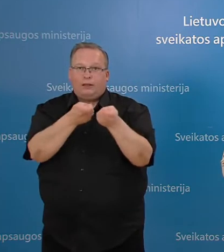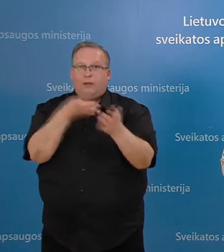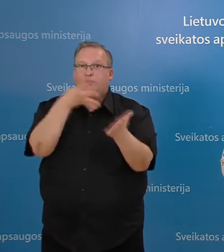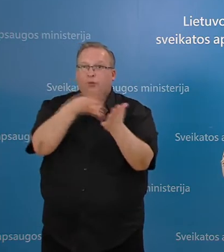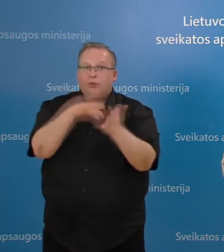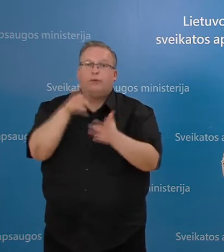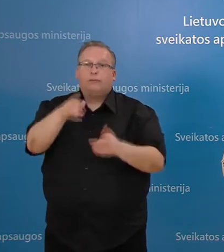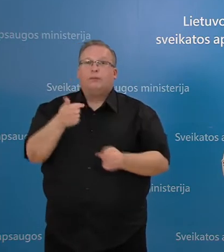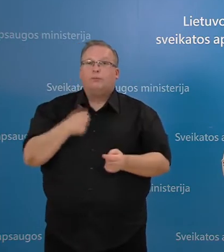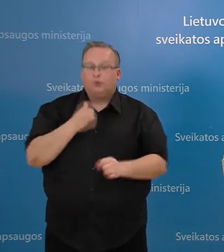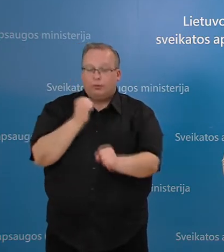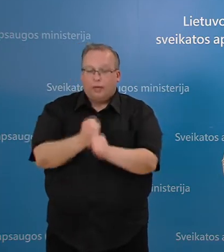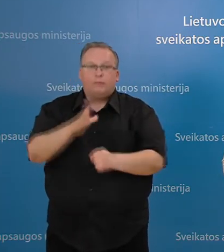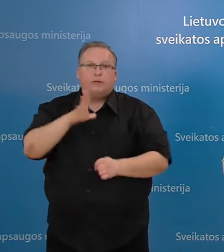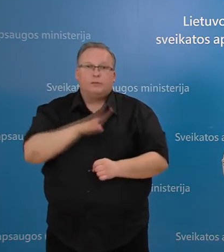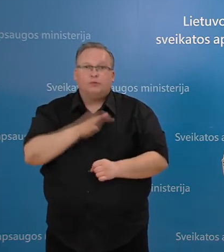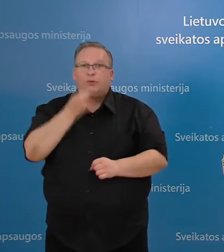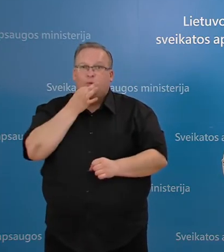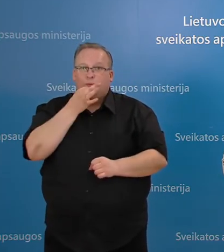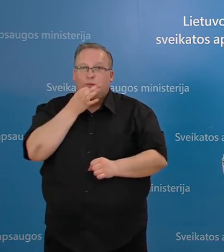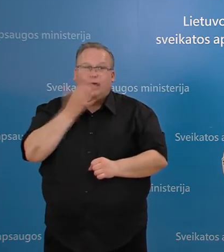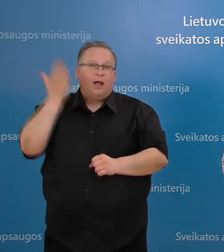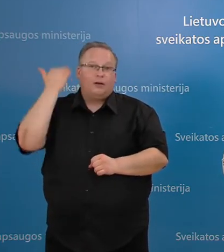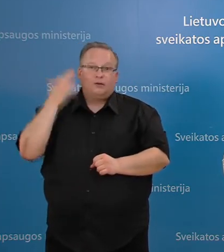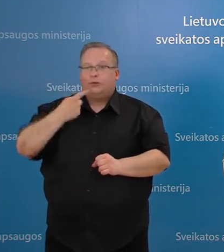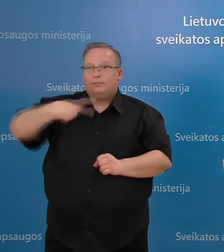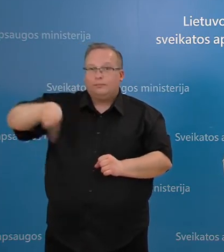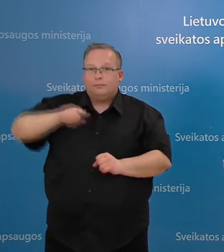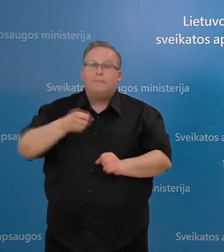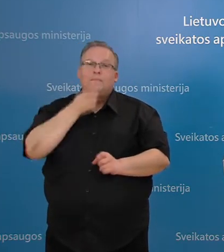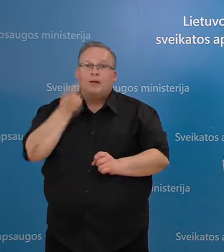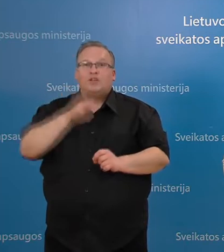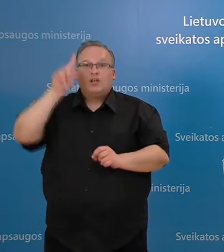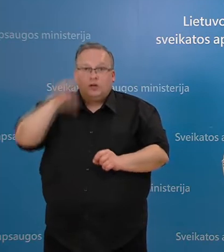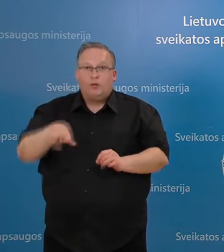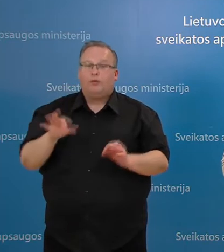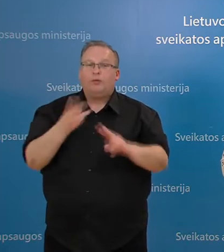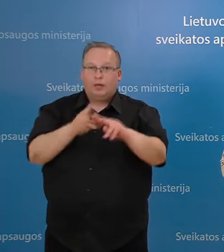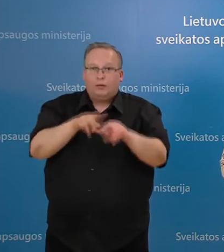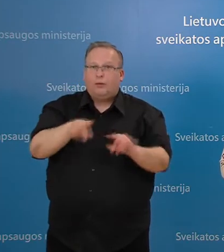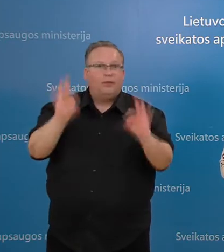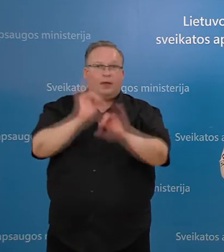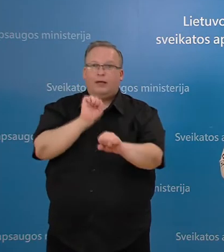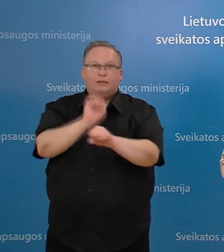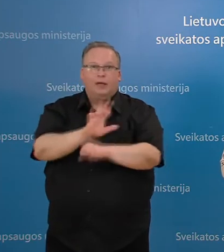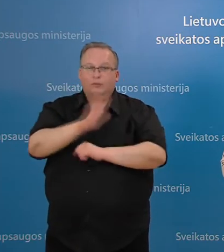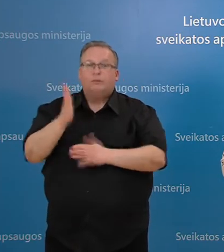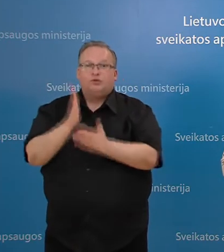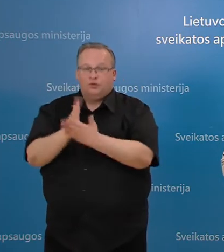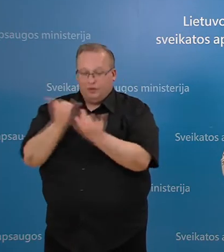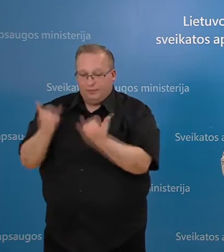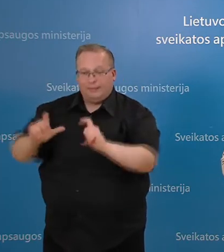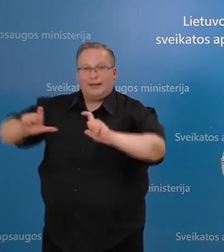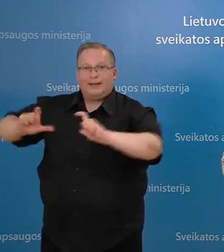na, tas mūsų darbas buvo tiek nežinomas, bet tikrai niekas nesustos dėl to, nes esant karantinui,